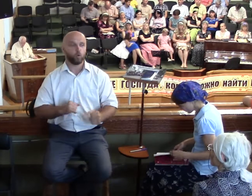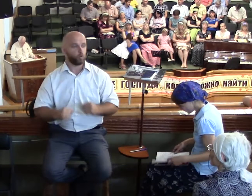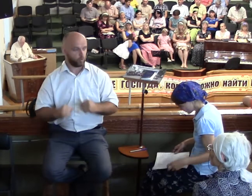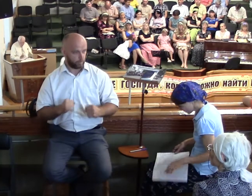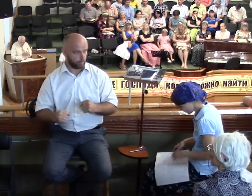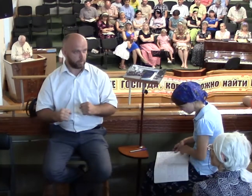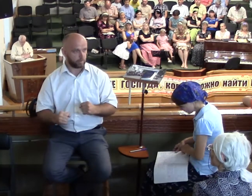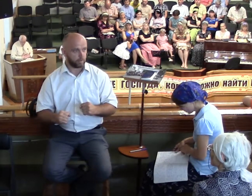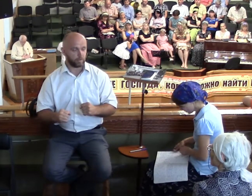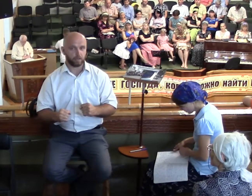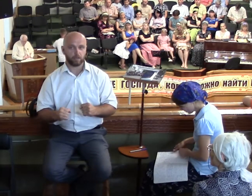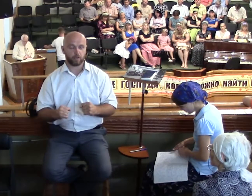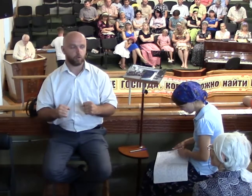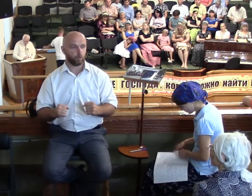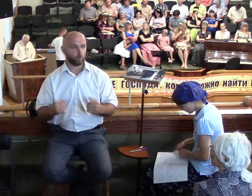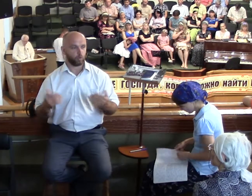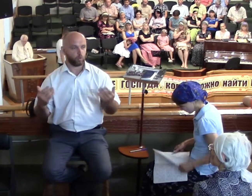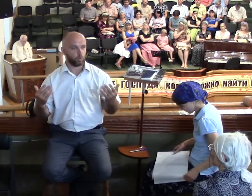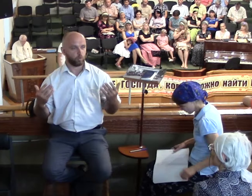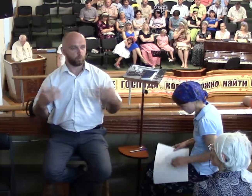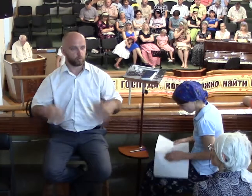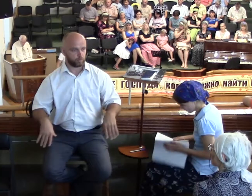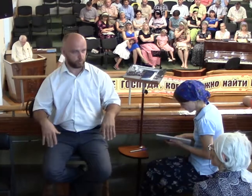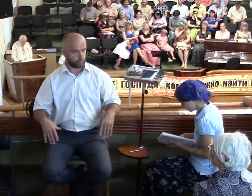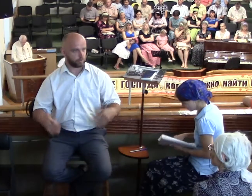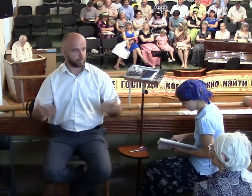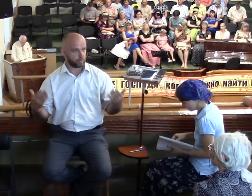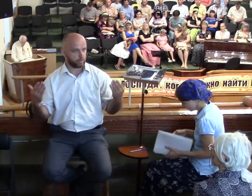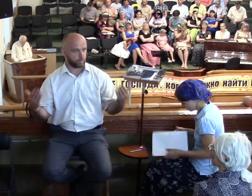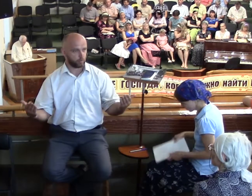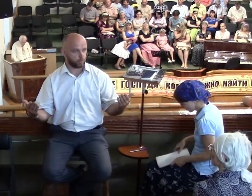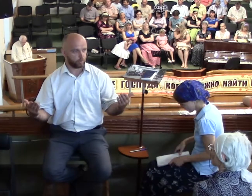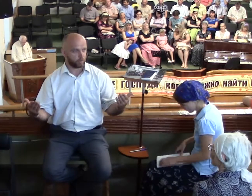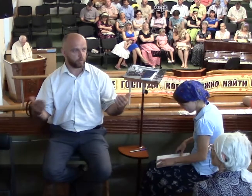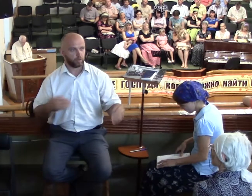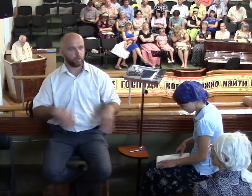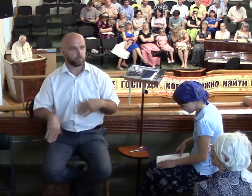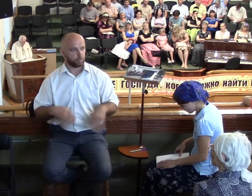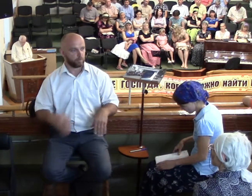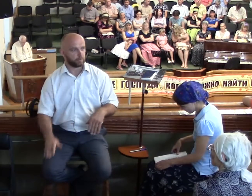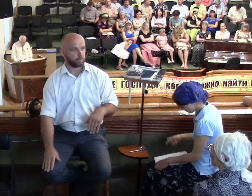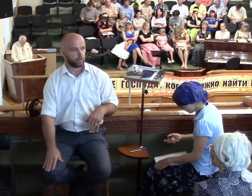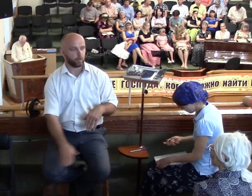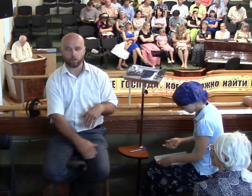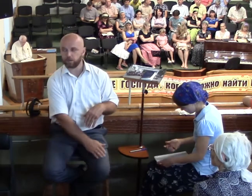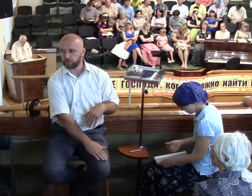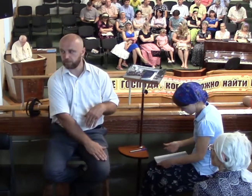укрепите опустившиеся руки и ослабевшие колено, и ходите прямо